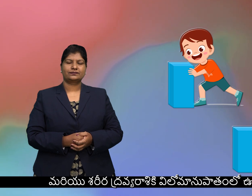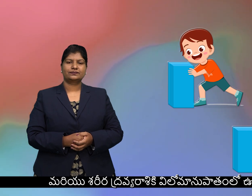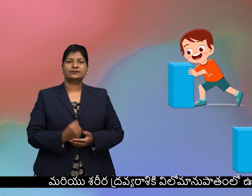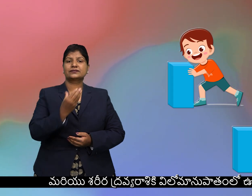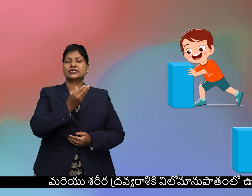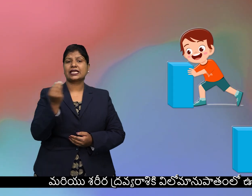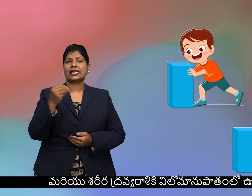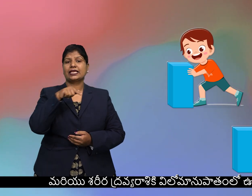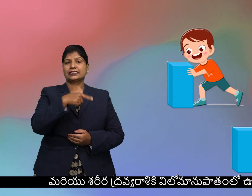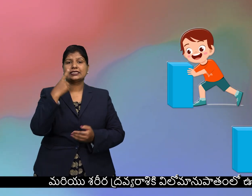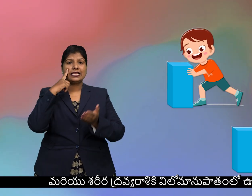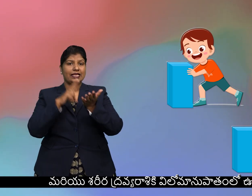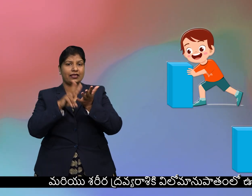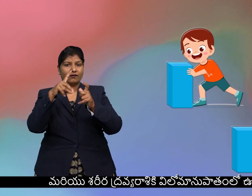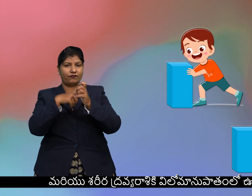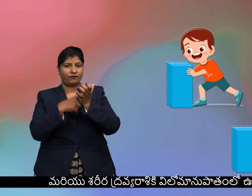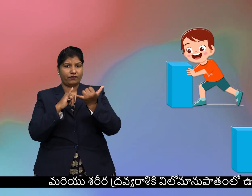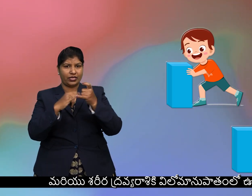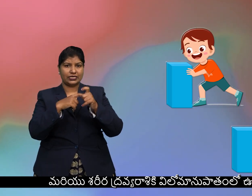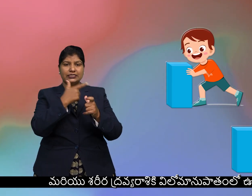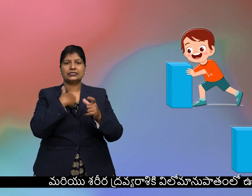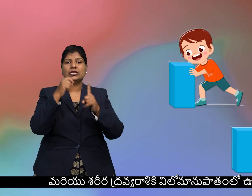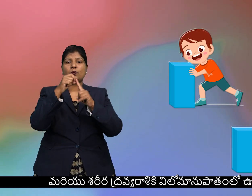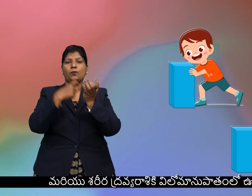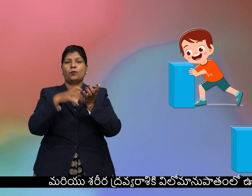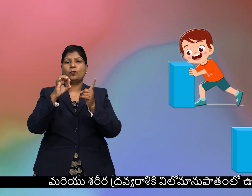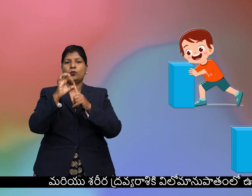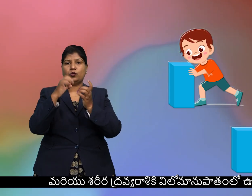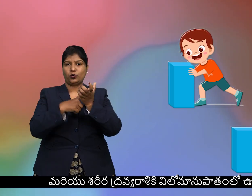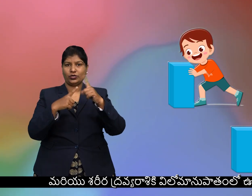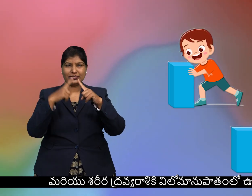మరియు శరీర ద్రవ్యరాశికి విలోమానుపాతంలో ఉంటుంది.